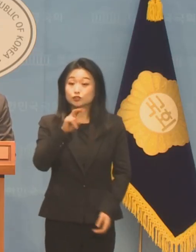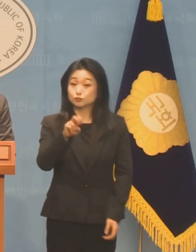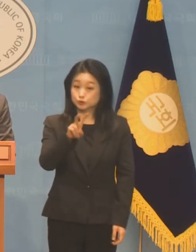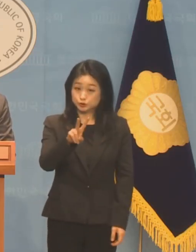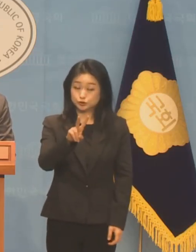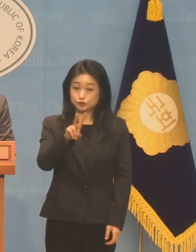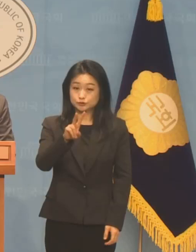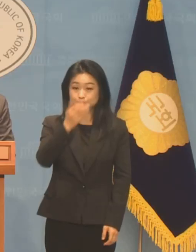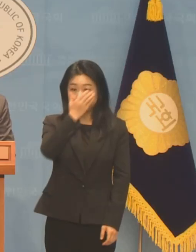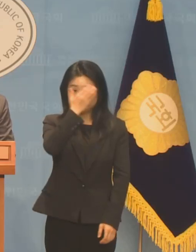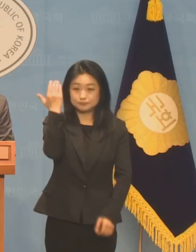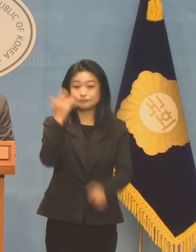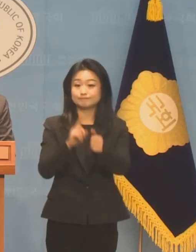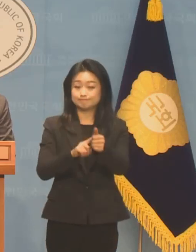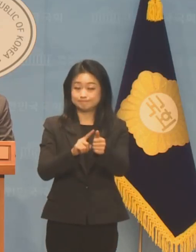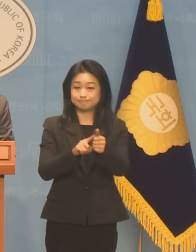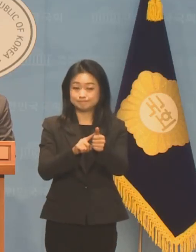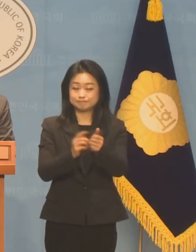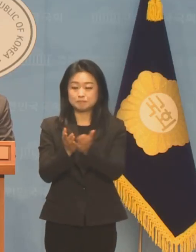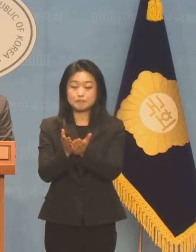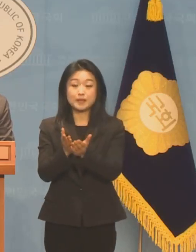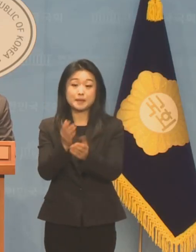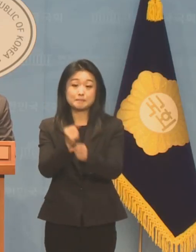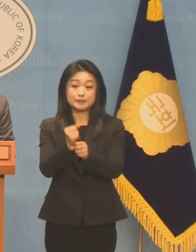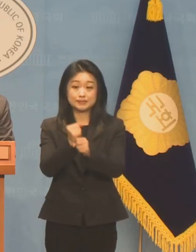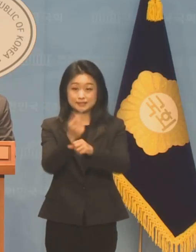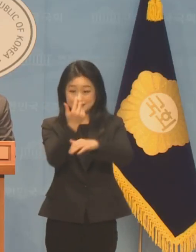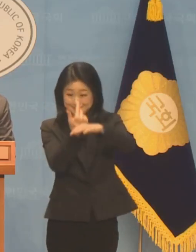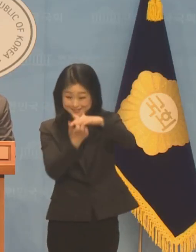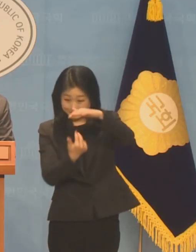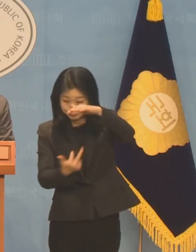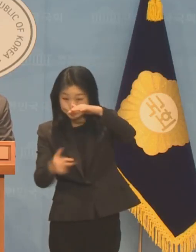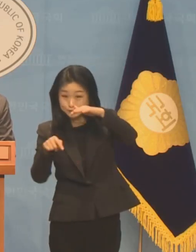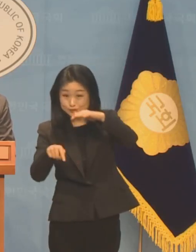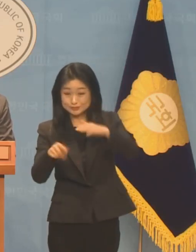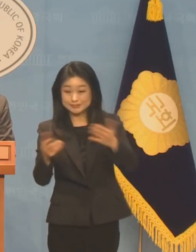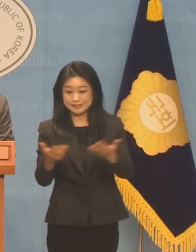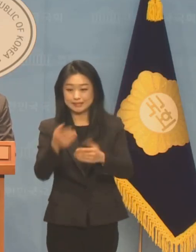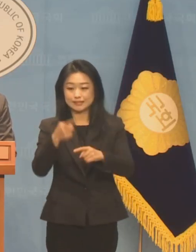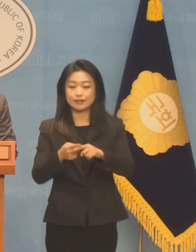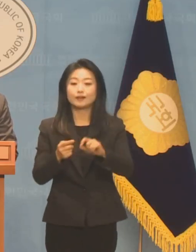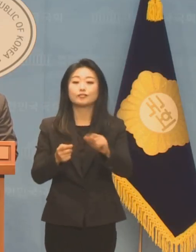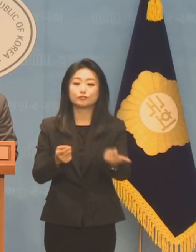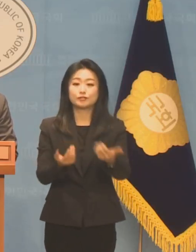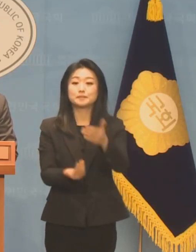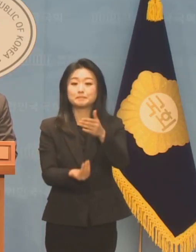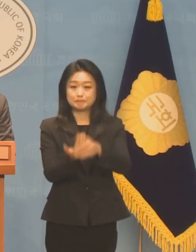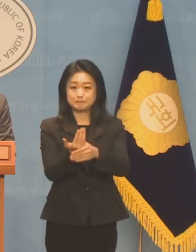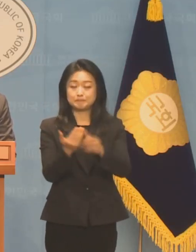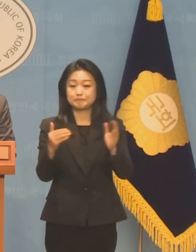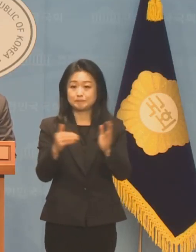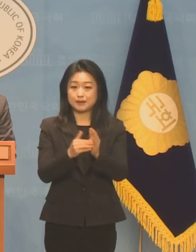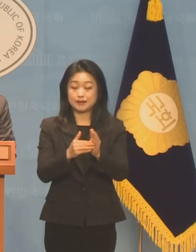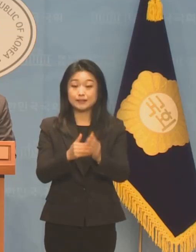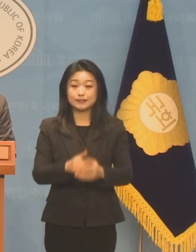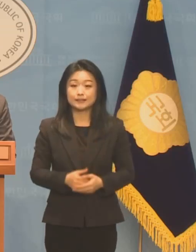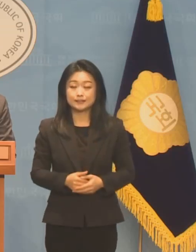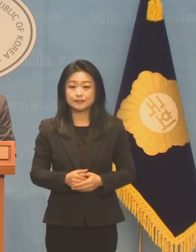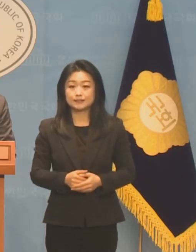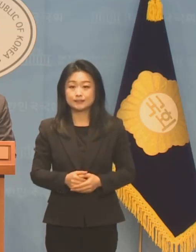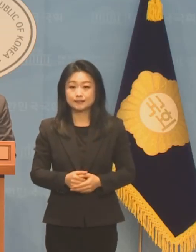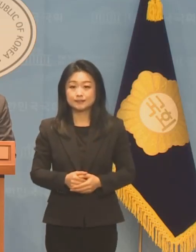현대 미포조선 청년 노동자의 죽음, 거듭되는 끔찍한 인재 막아야. 지난달 30일